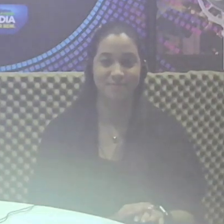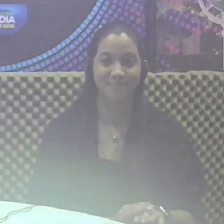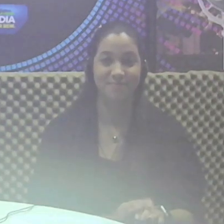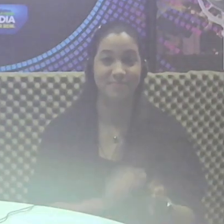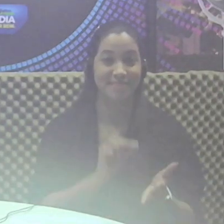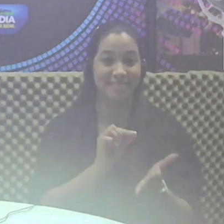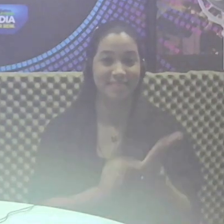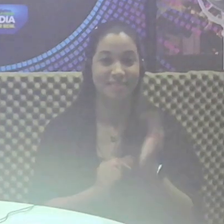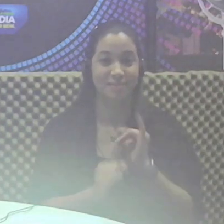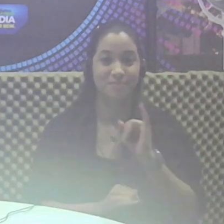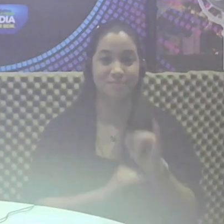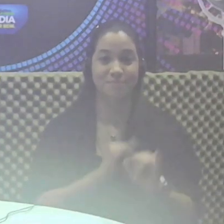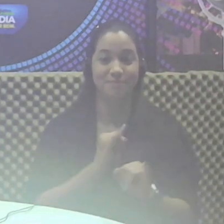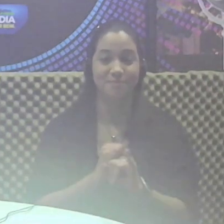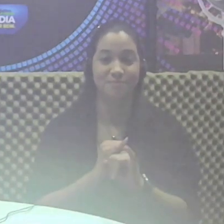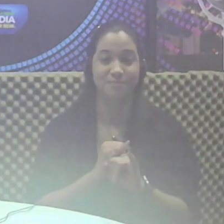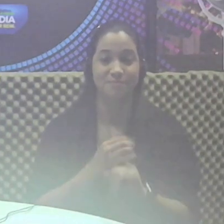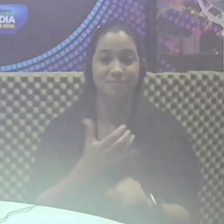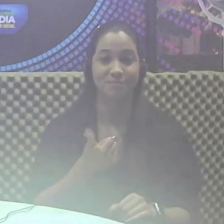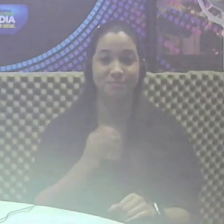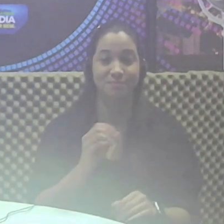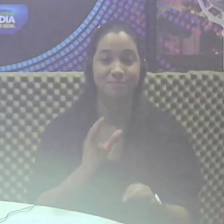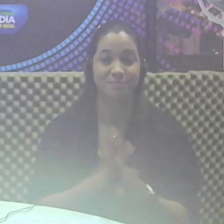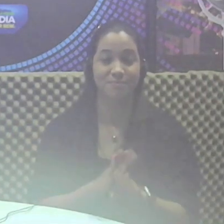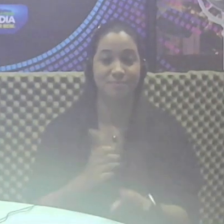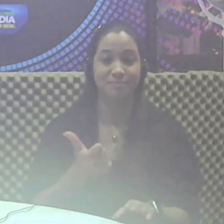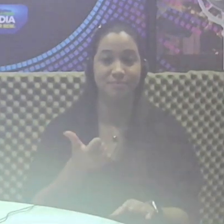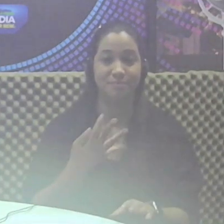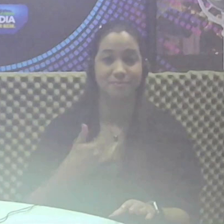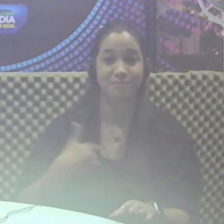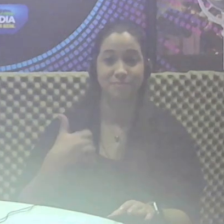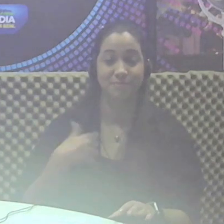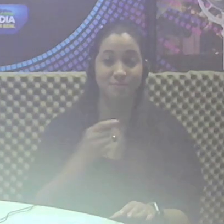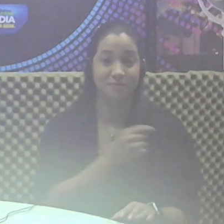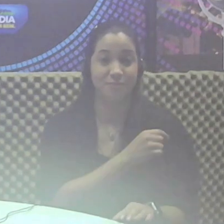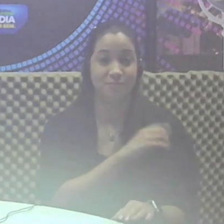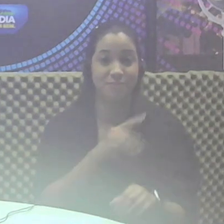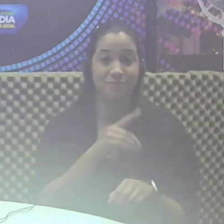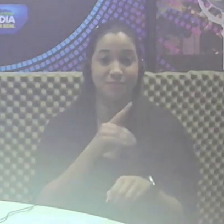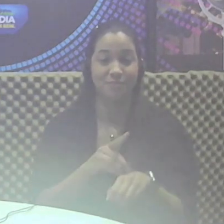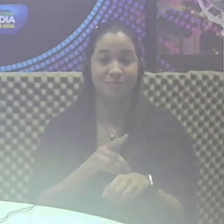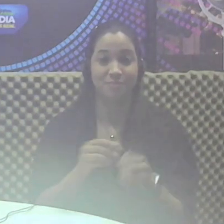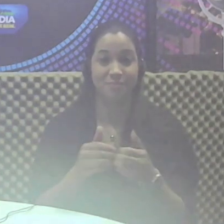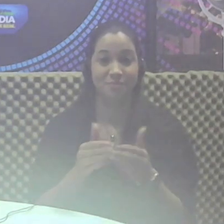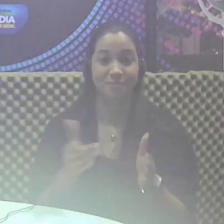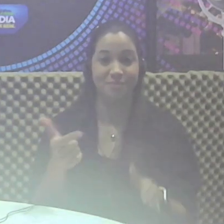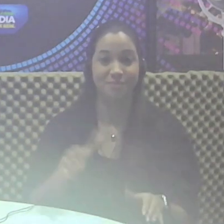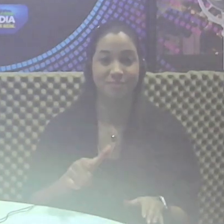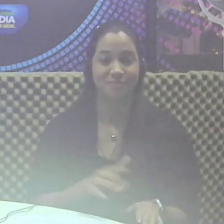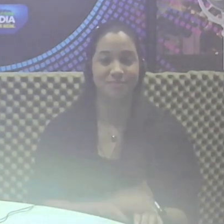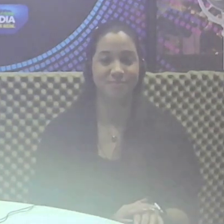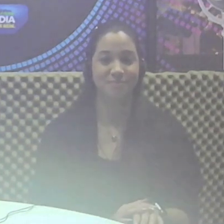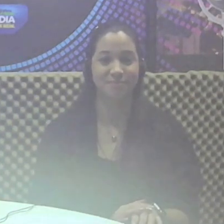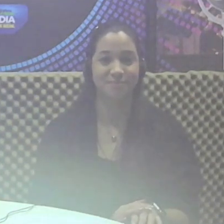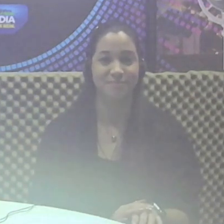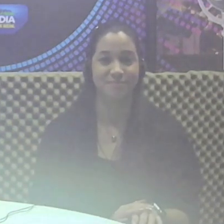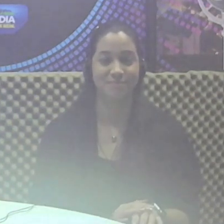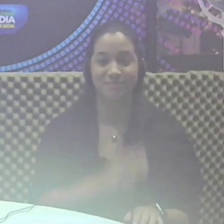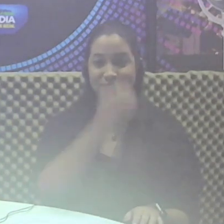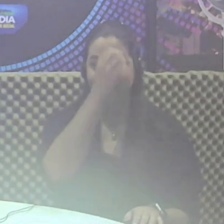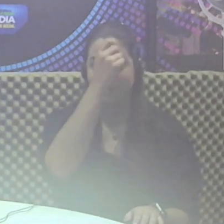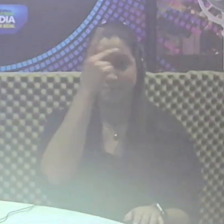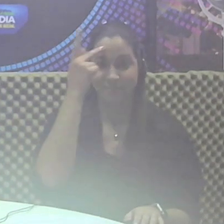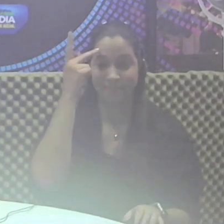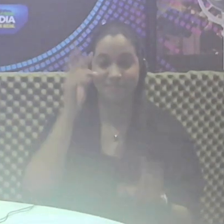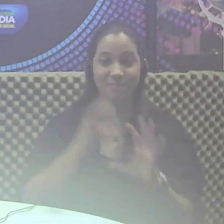Cadastro online de público de 10 a 14 anos para vacinação contra a dengue está reaberto. Prefeitura